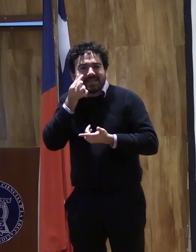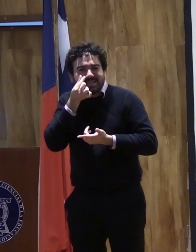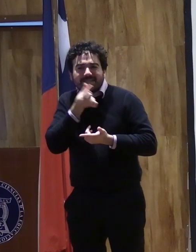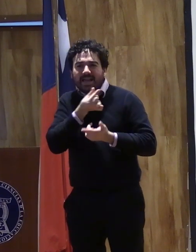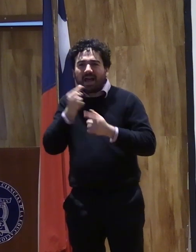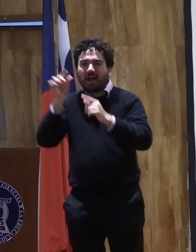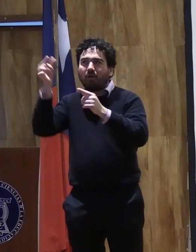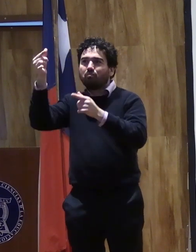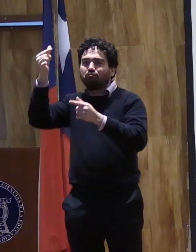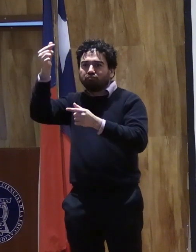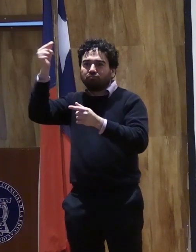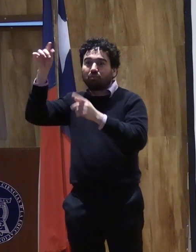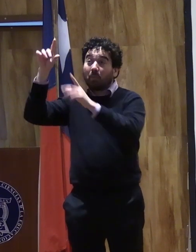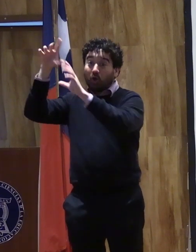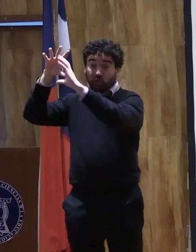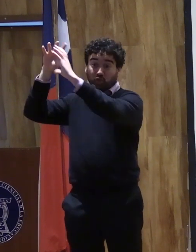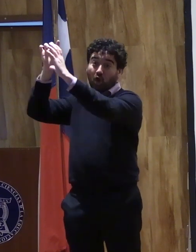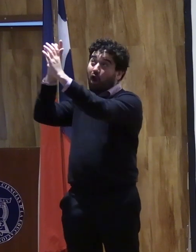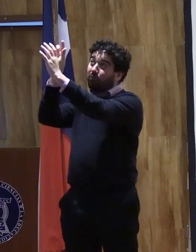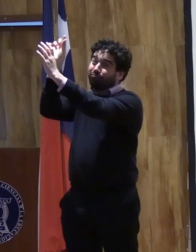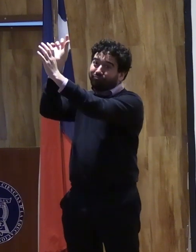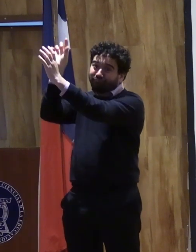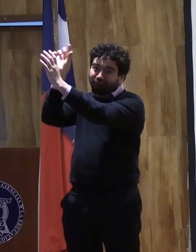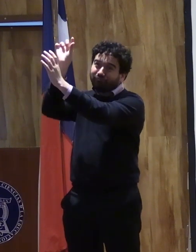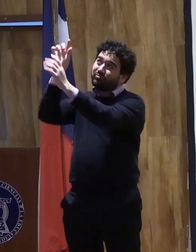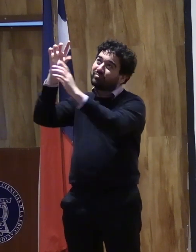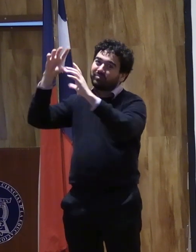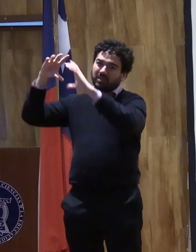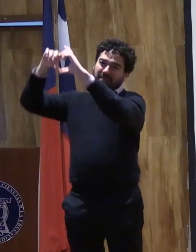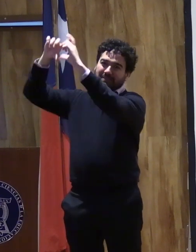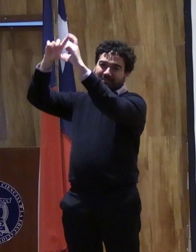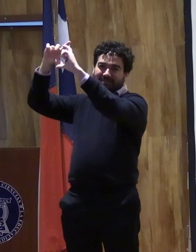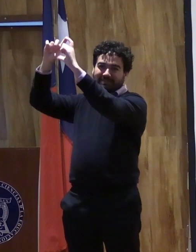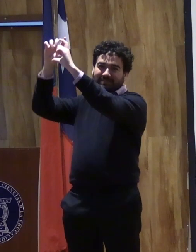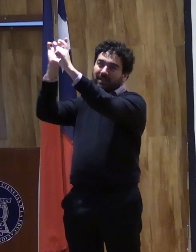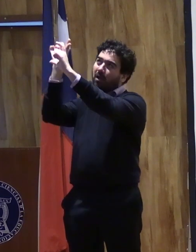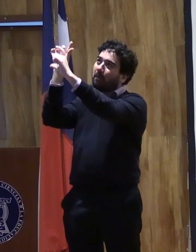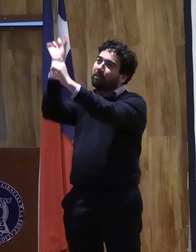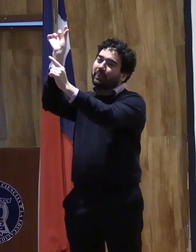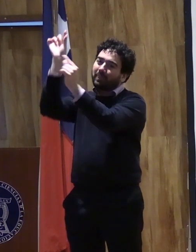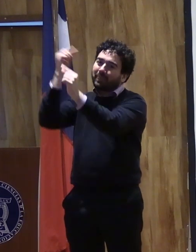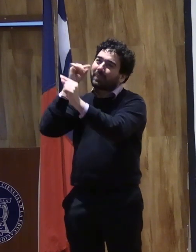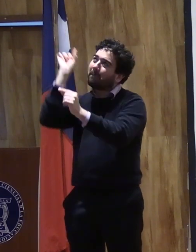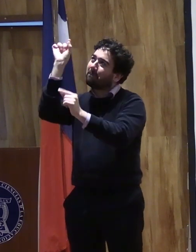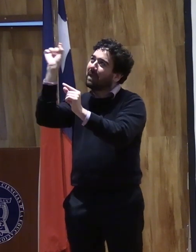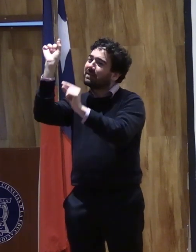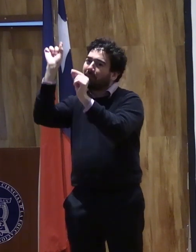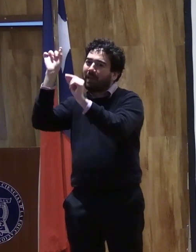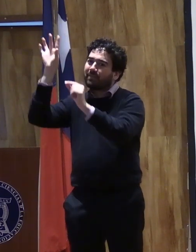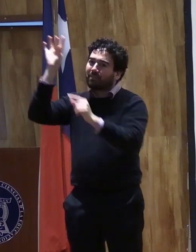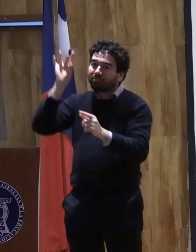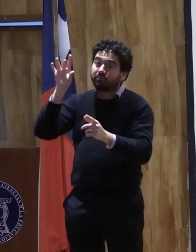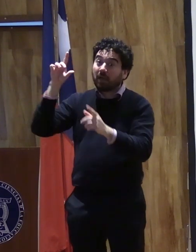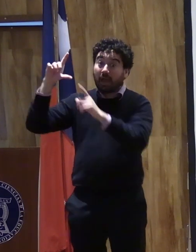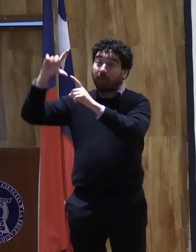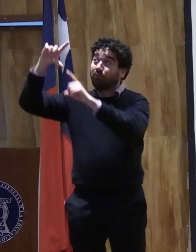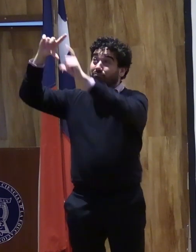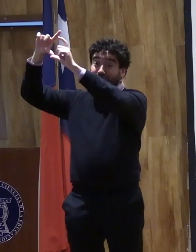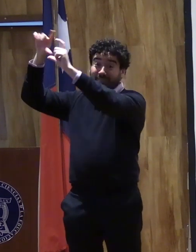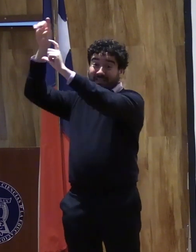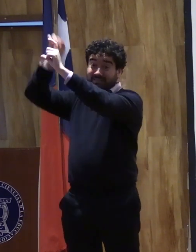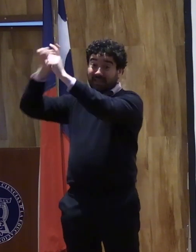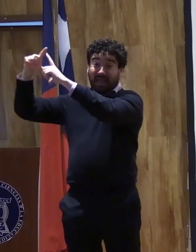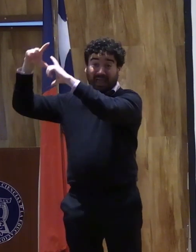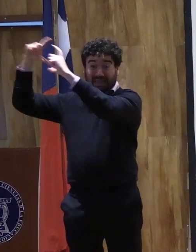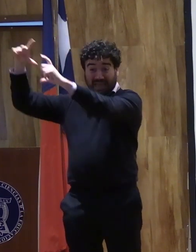le salen a la fotósfera del Sol. Las manchitas son del porte de la Tierra, 12.000 kilómetros, 15.000 kilómetros. Se